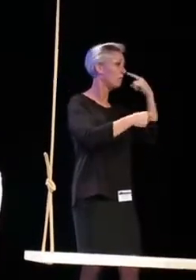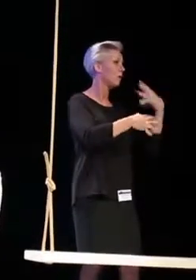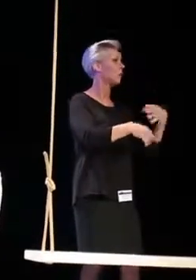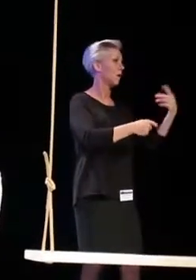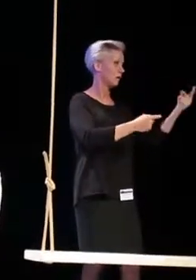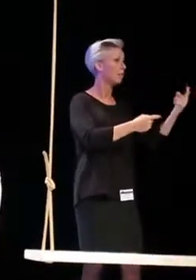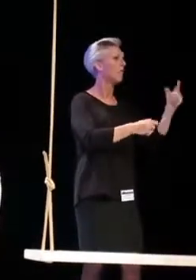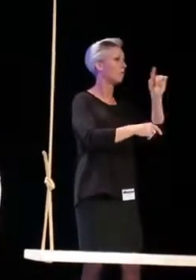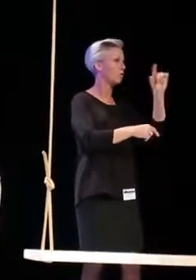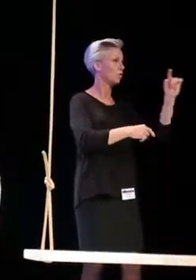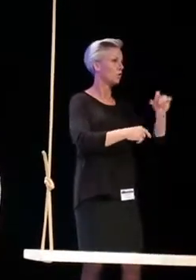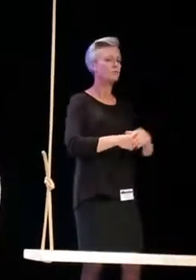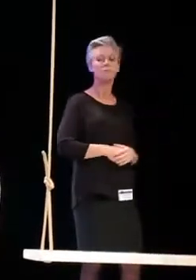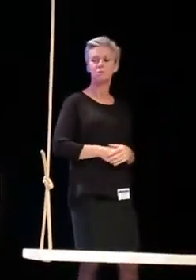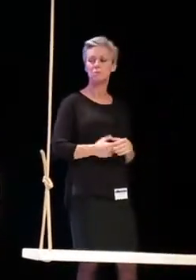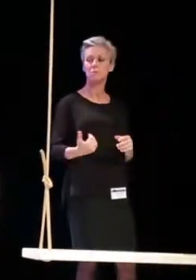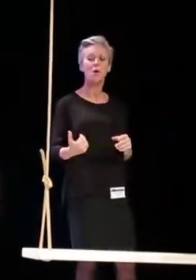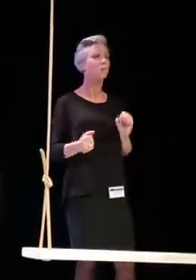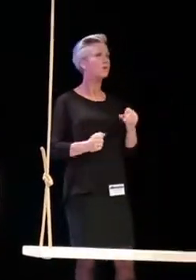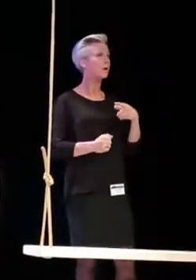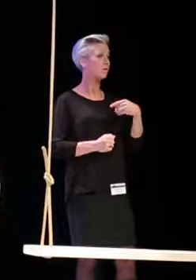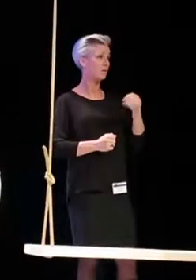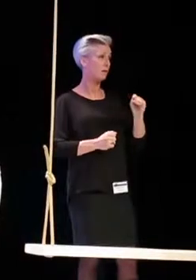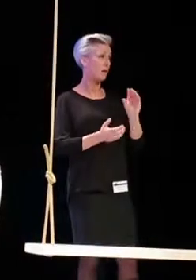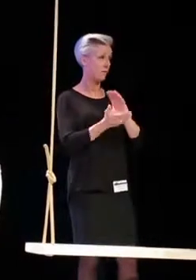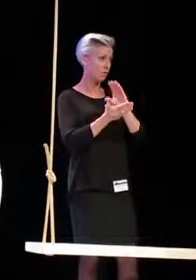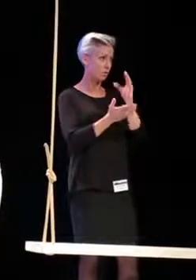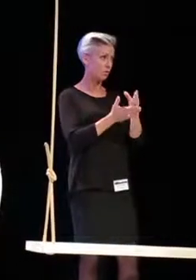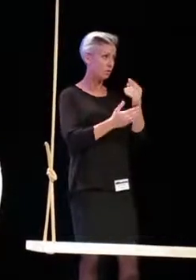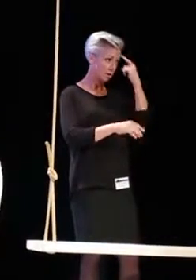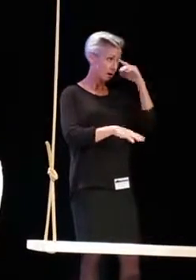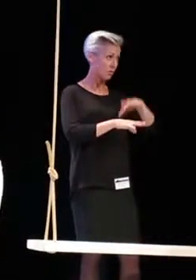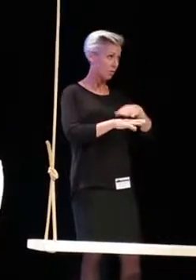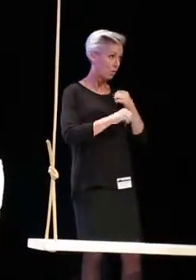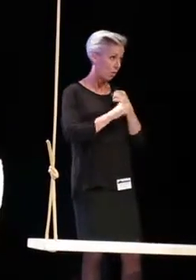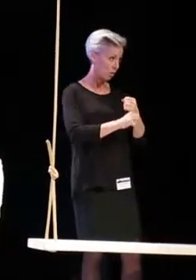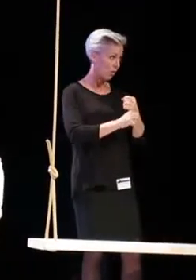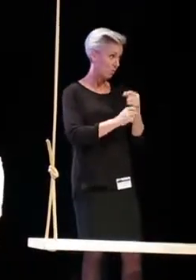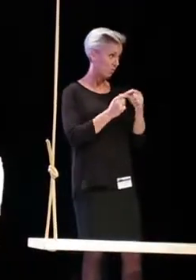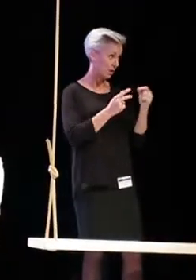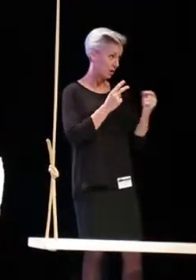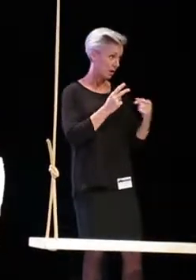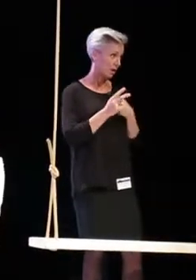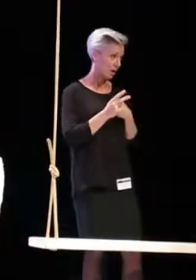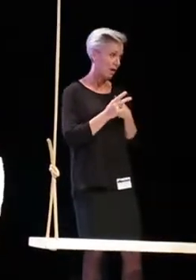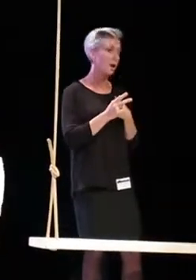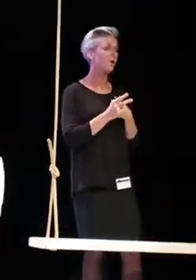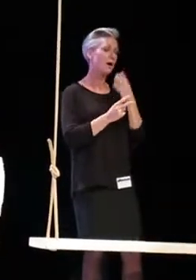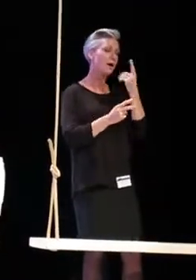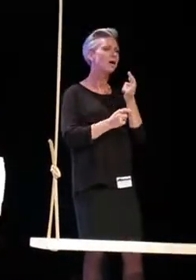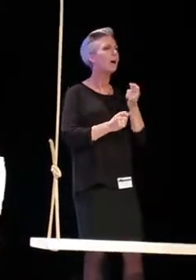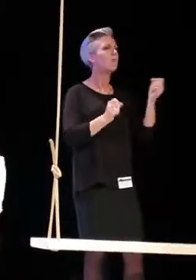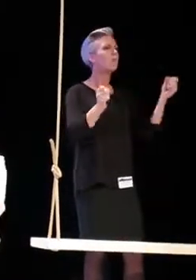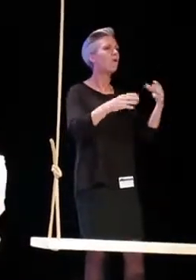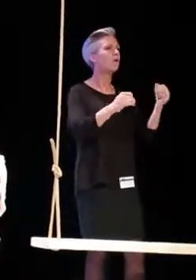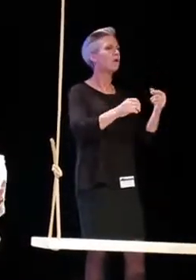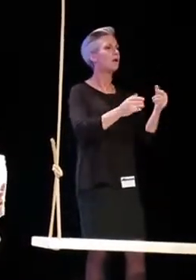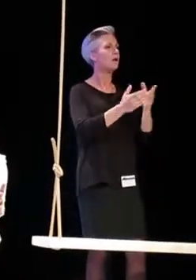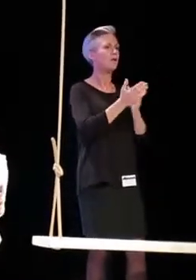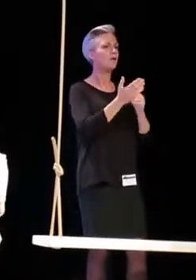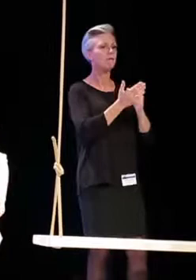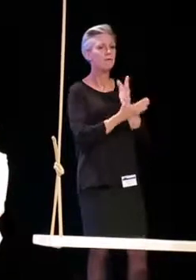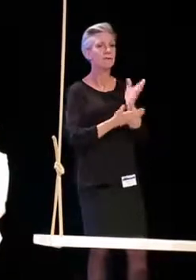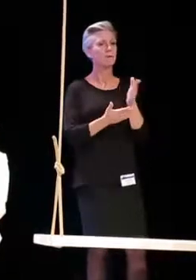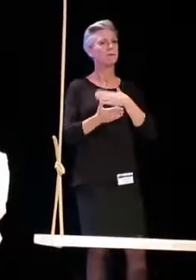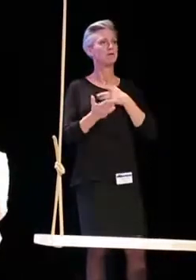de investerar i fonder, att de ska vara hållbara, etc. Alltså man kan sätta press på företag, alltså så här, det här är mitt beslut som är medborgare, jag investerar i den och